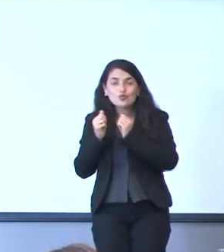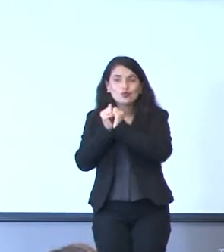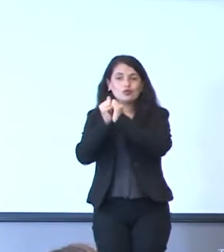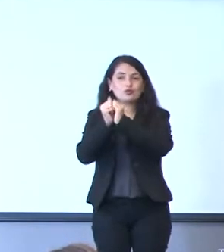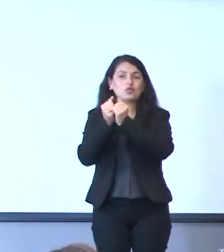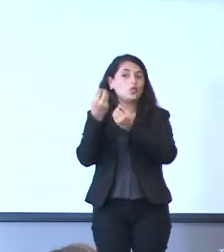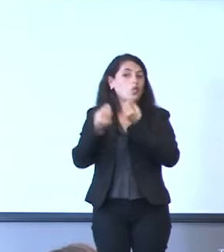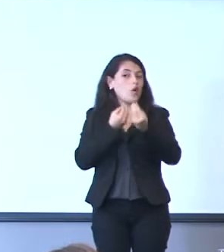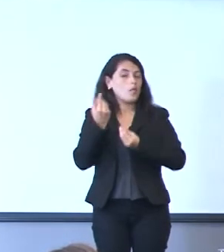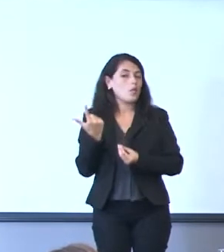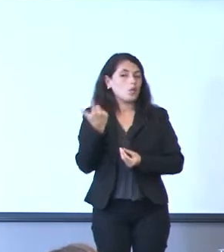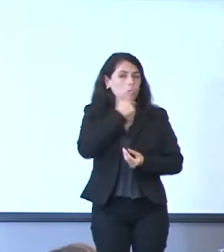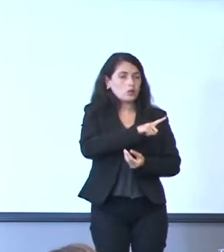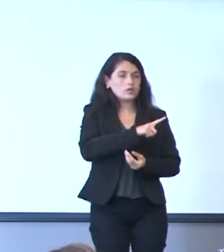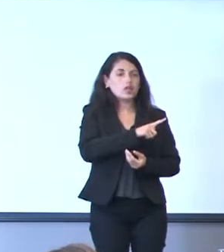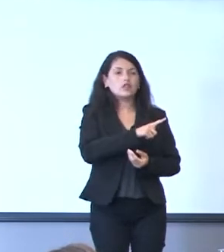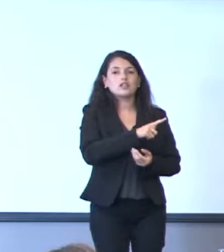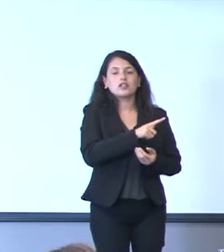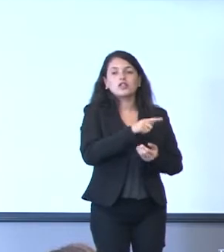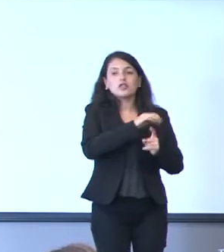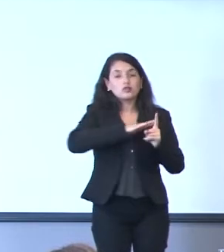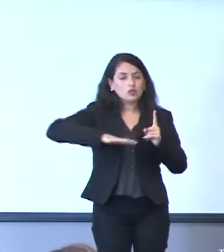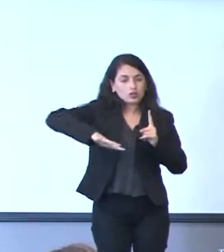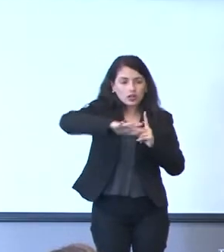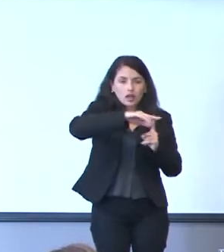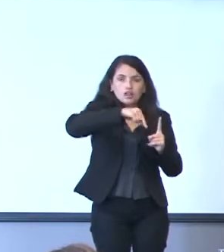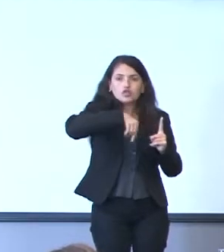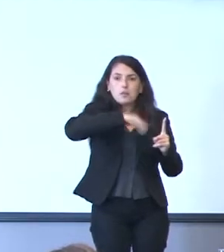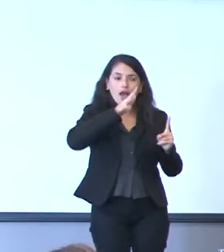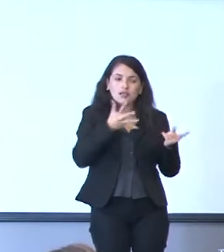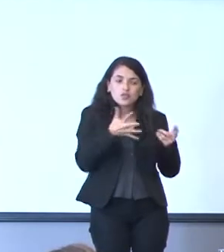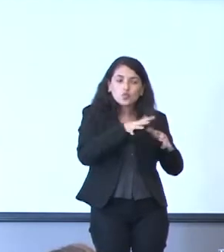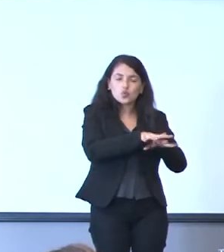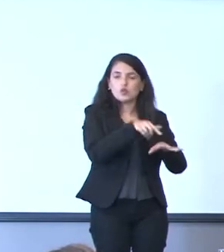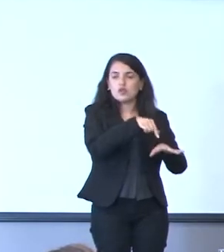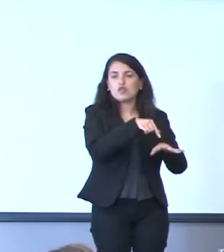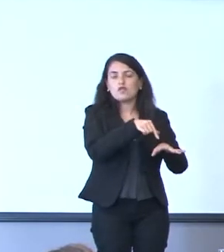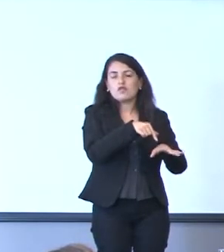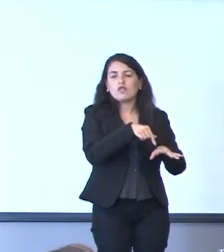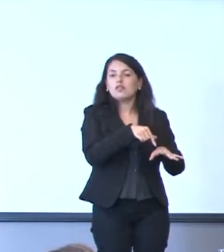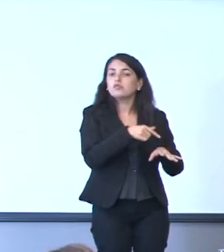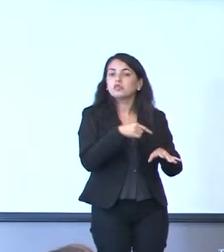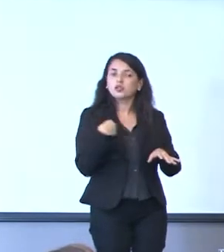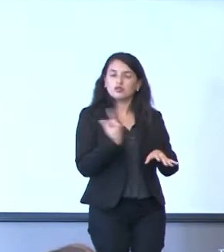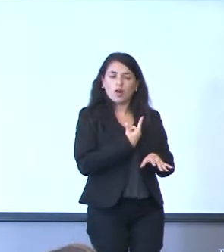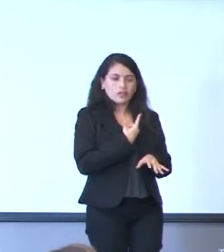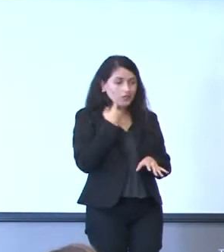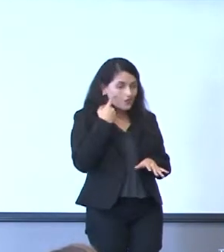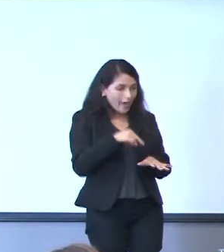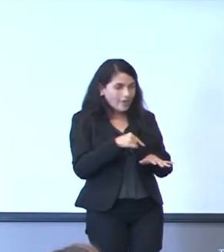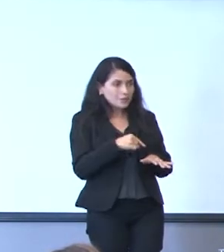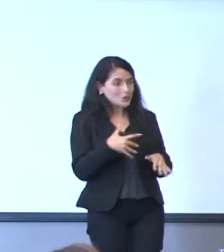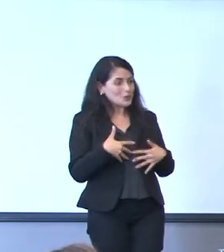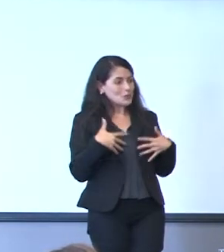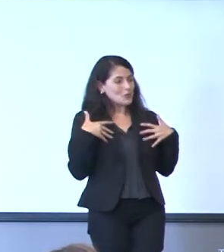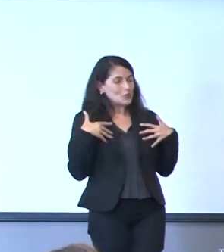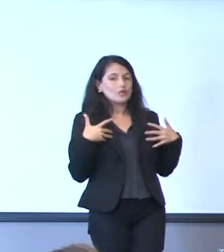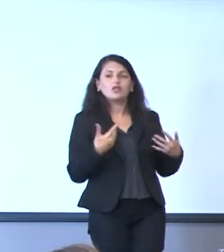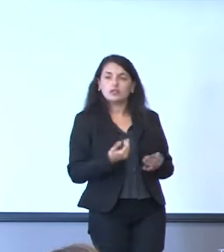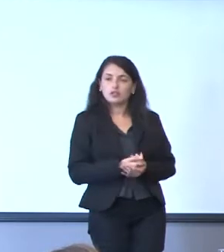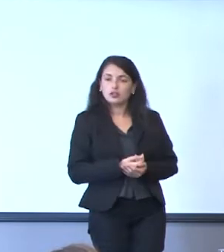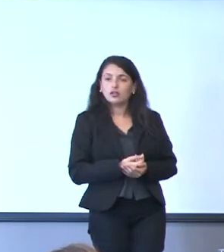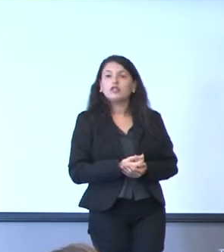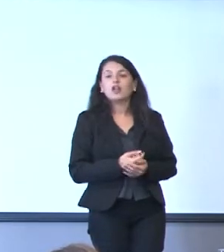como é que a gente pode construir uma sociedade mais inclusiva, mais interessante e da qual a gente se orgulhe mais,